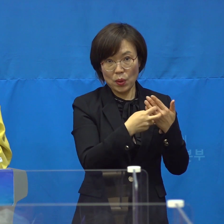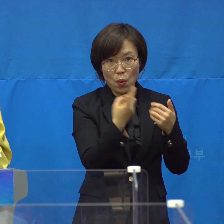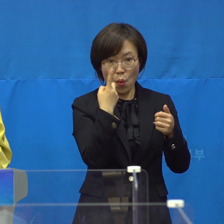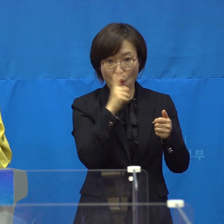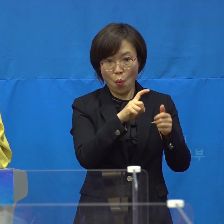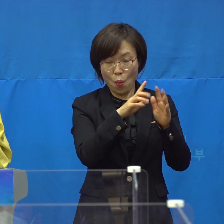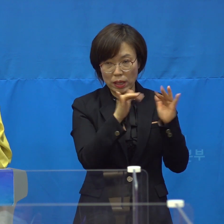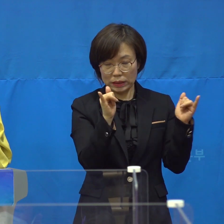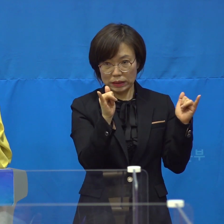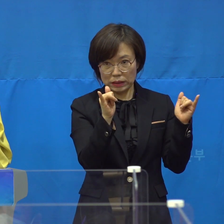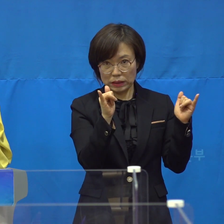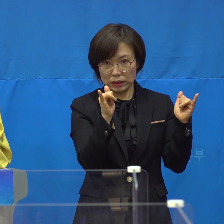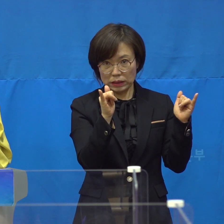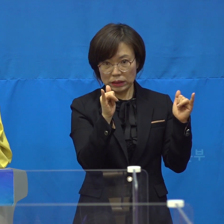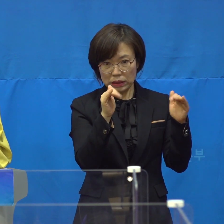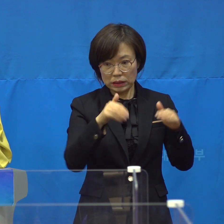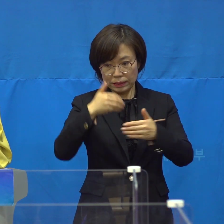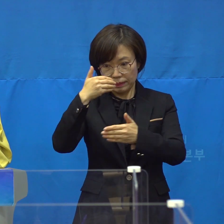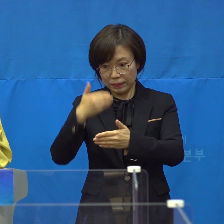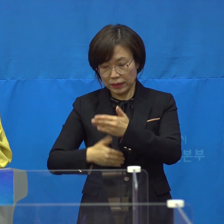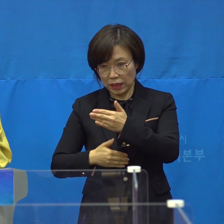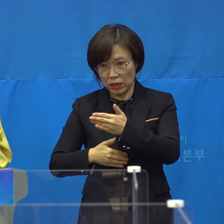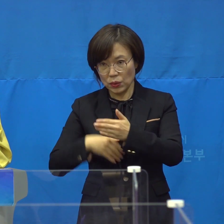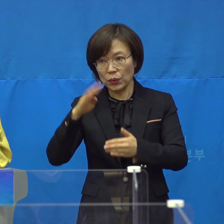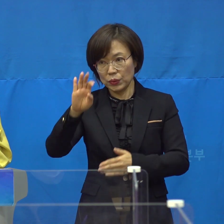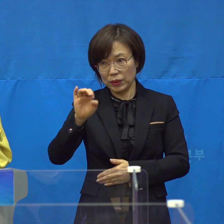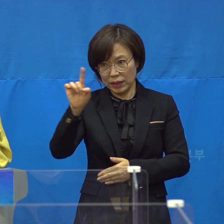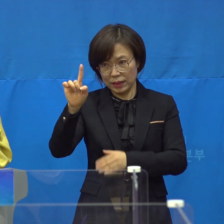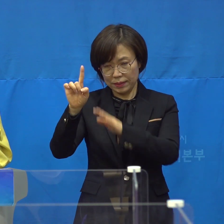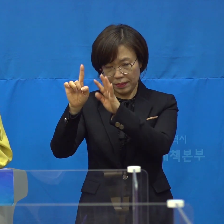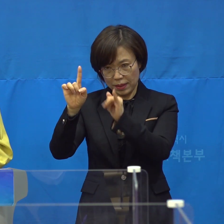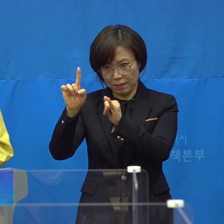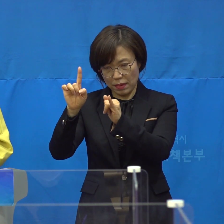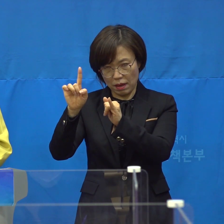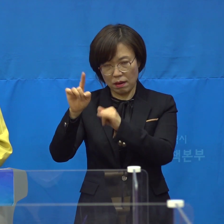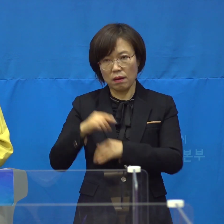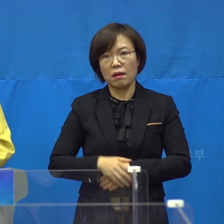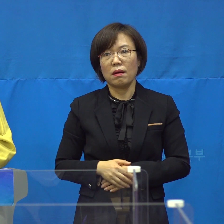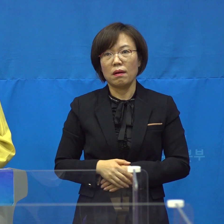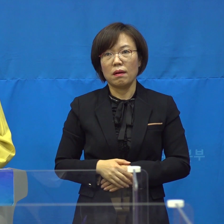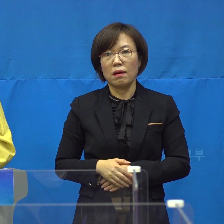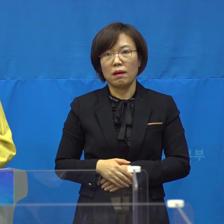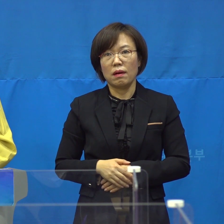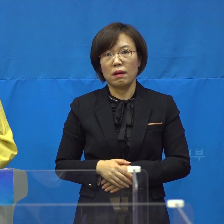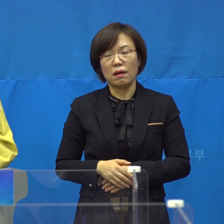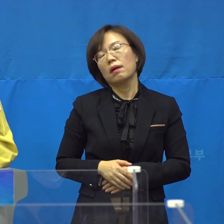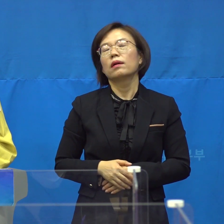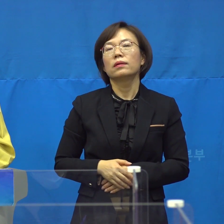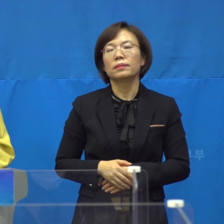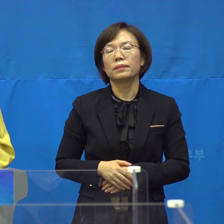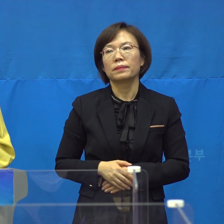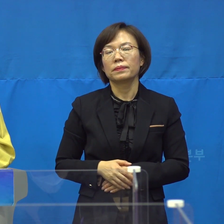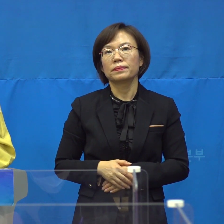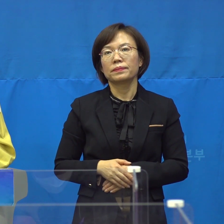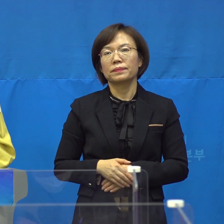요양병원에 지금 확진자가 그 잔류 중인 사람은 41명입니다. 41명이고